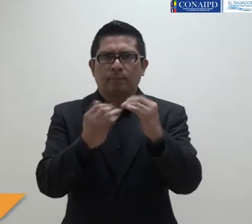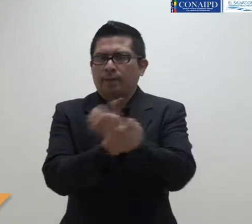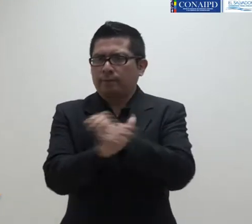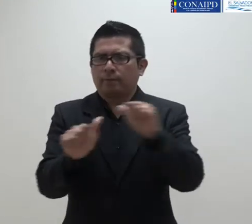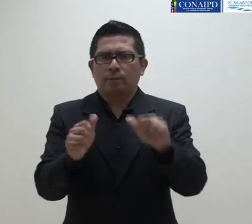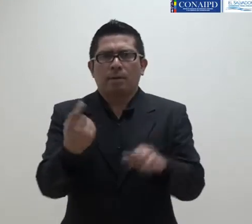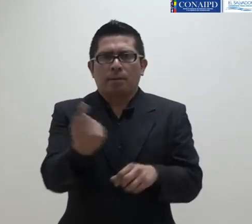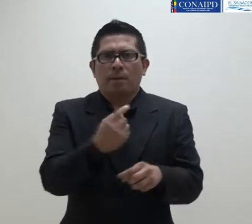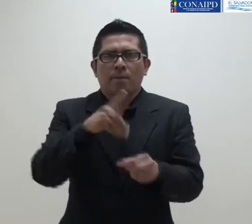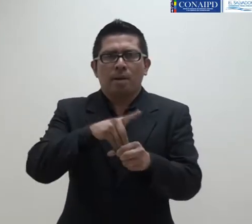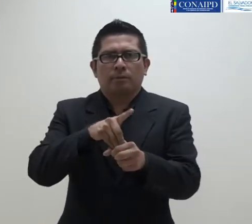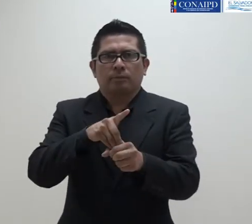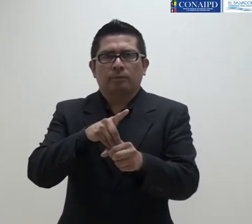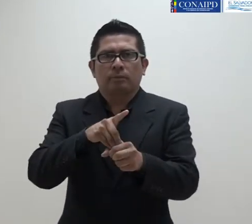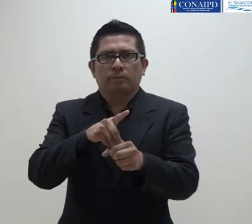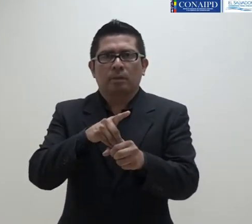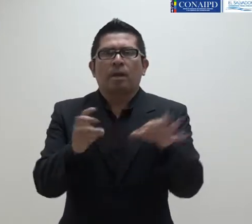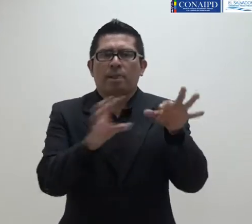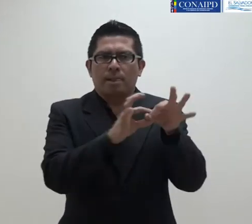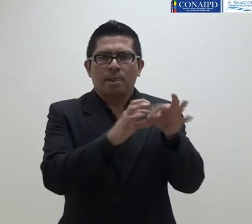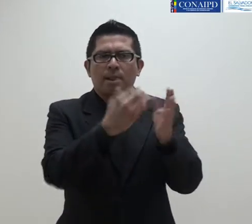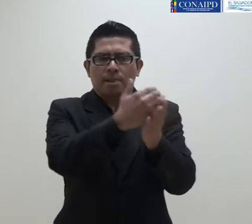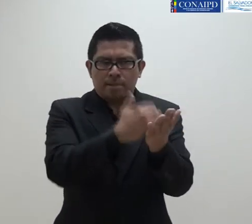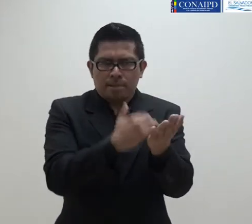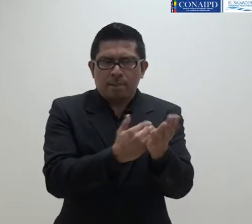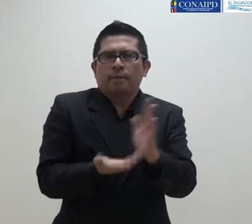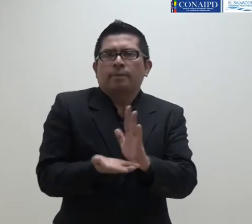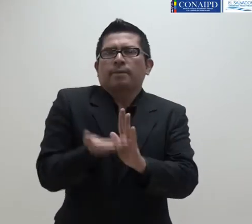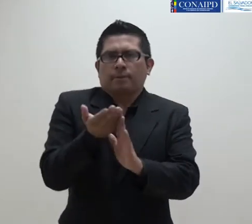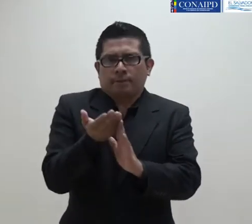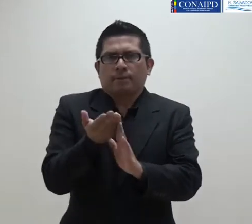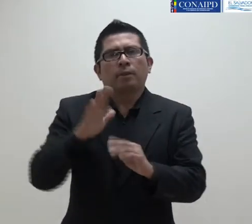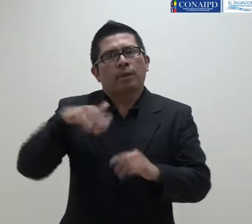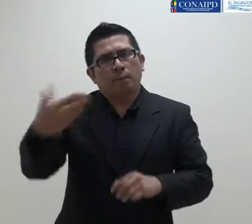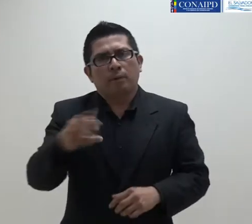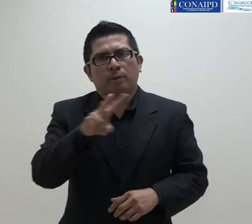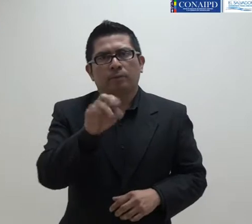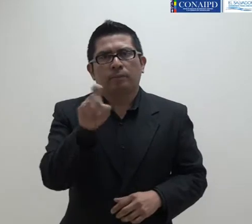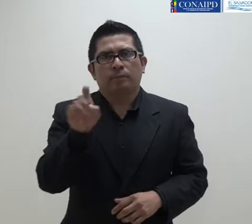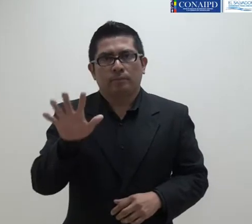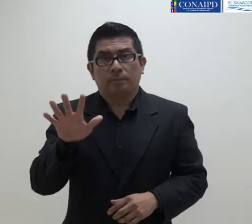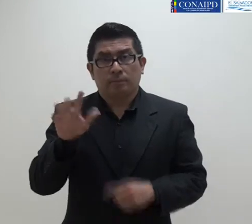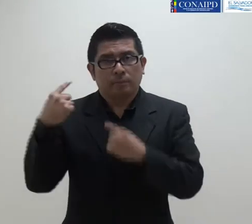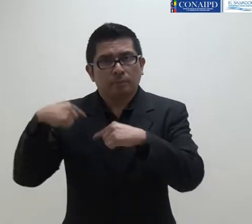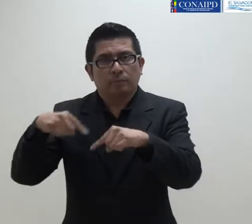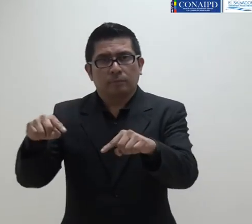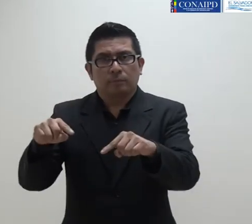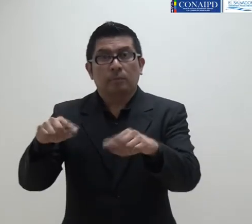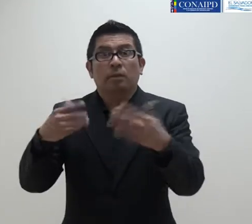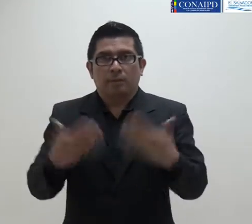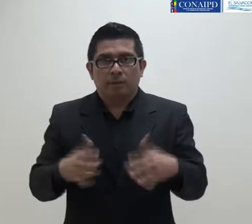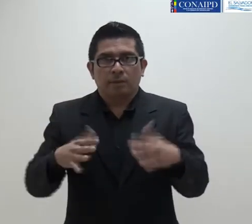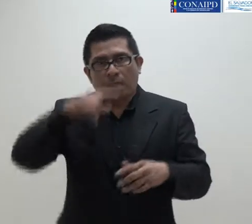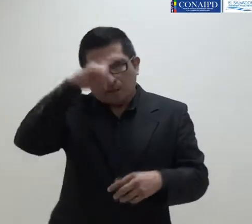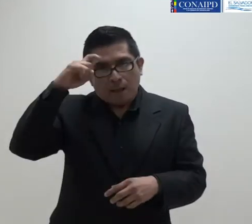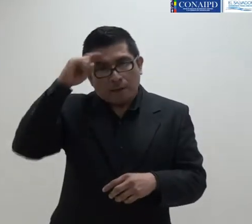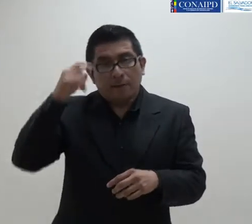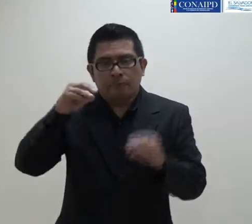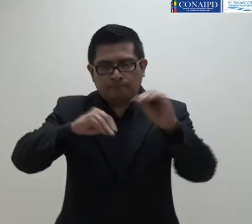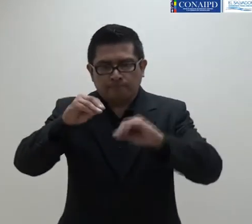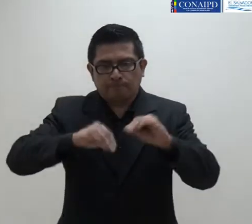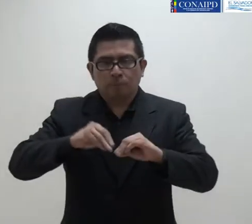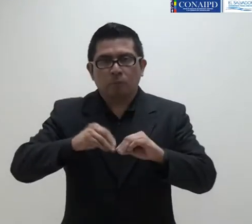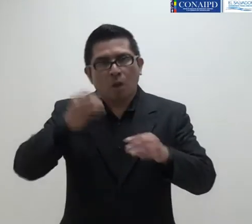las personas con discapacidad en el marco de una agenda de desarrollo post-2015. Como resultado de las actividades, se elaboró